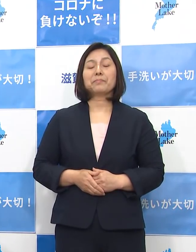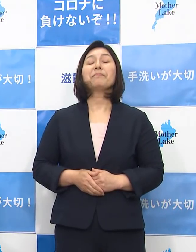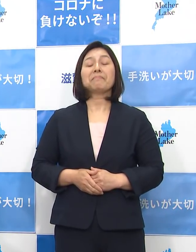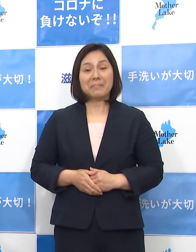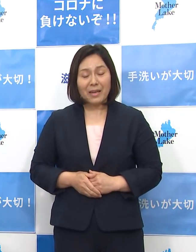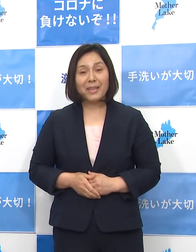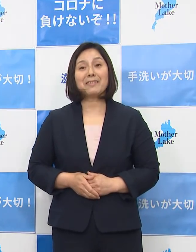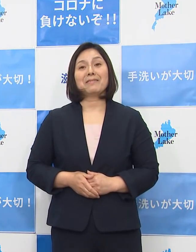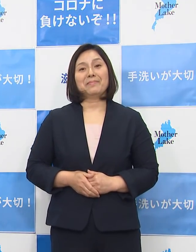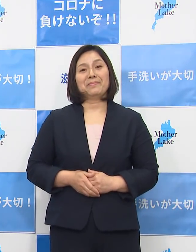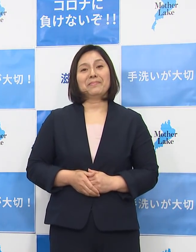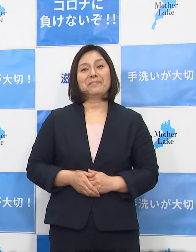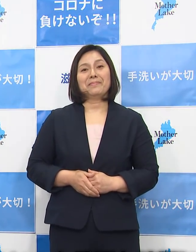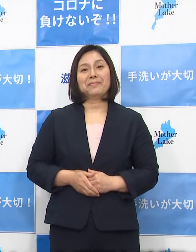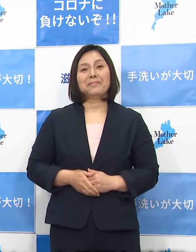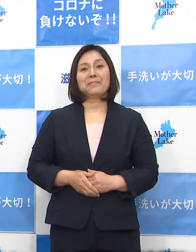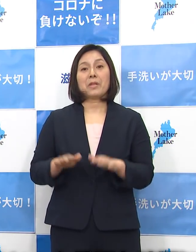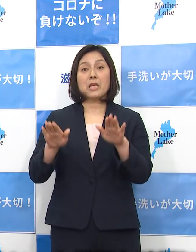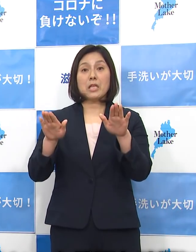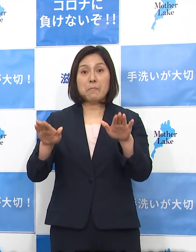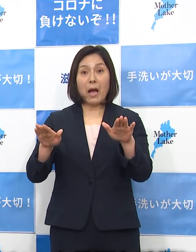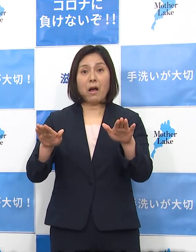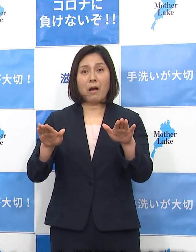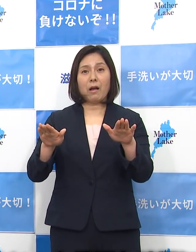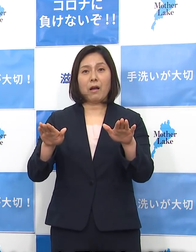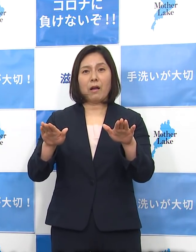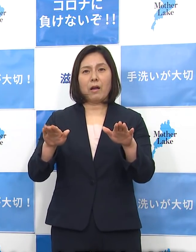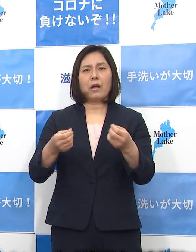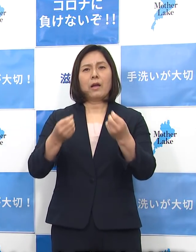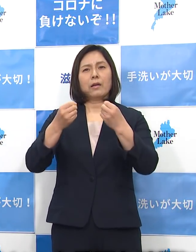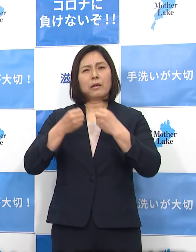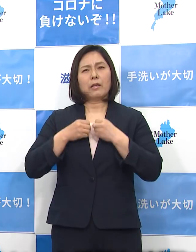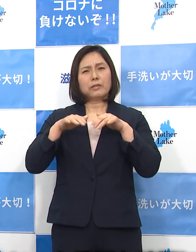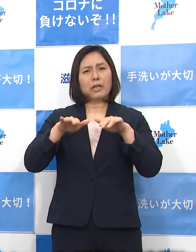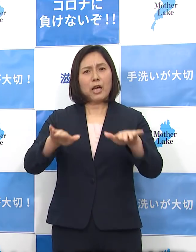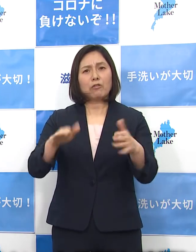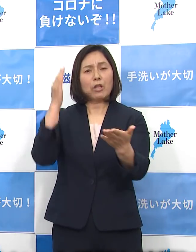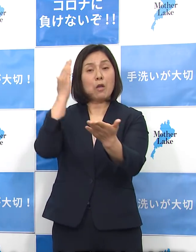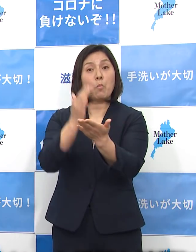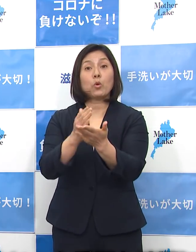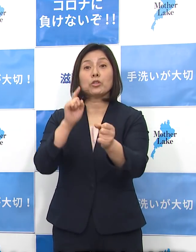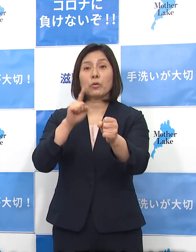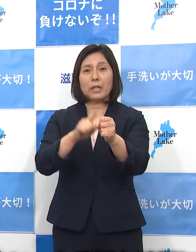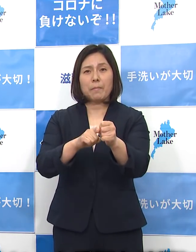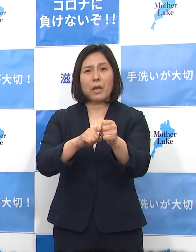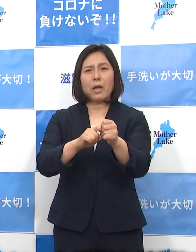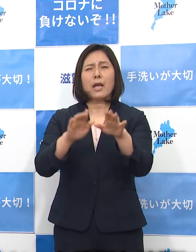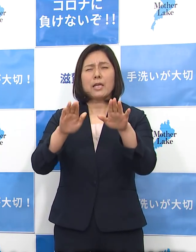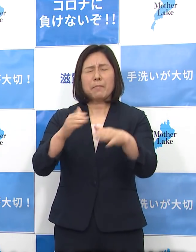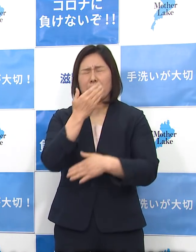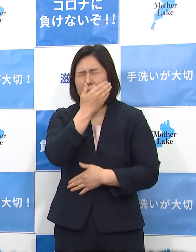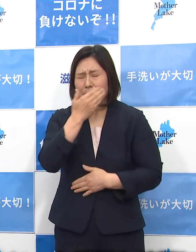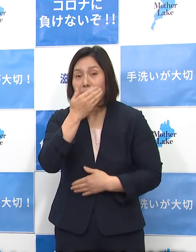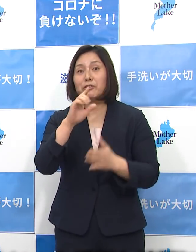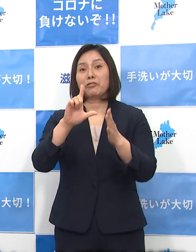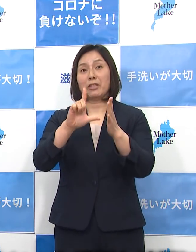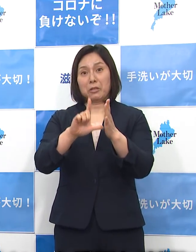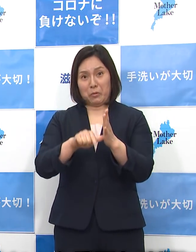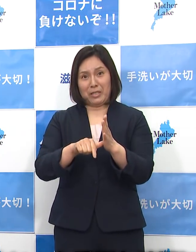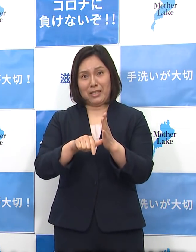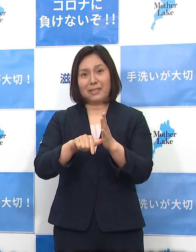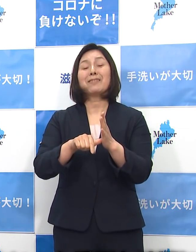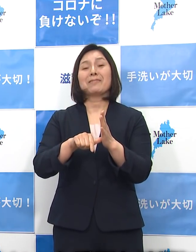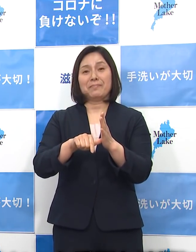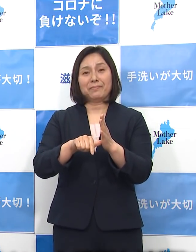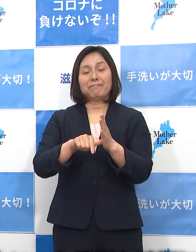はい今感染拡大防止に向けて大変重要な時期にあるから